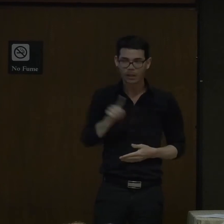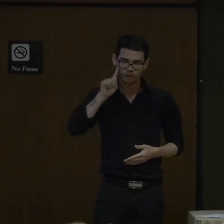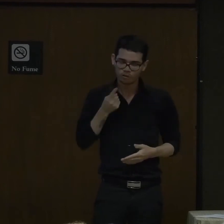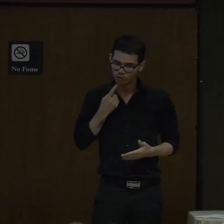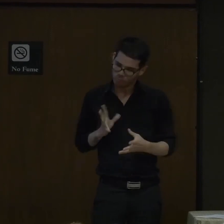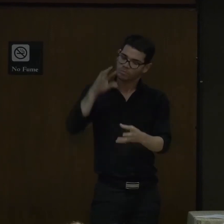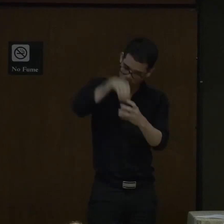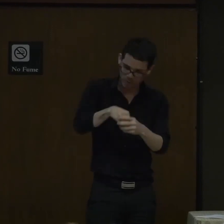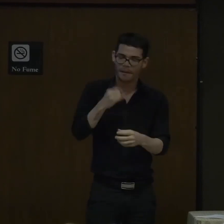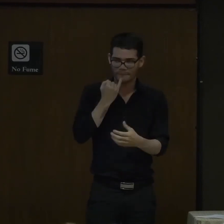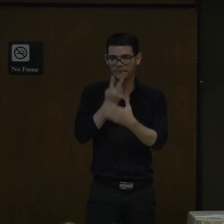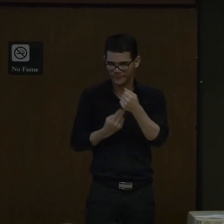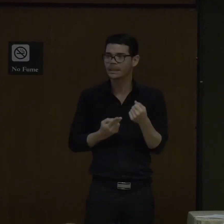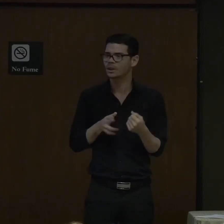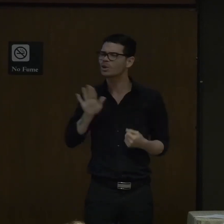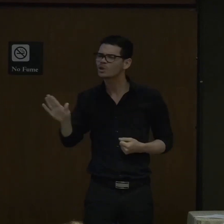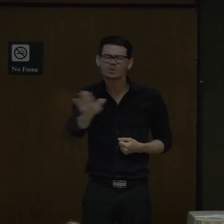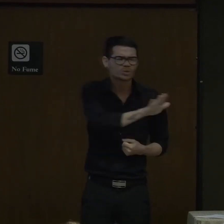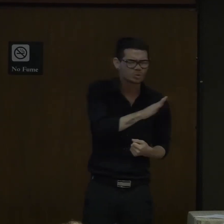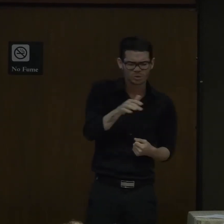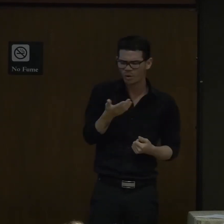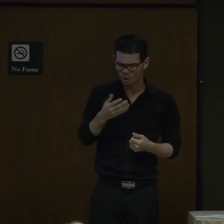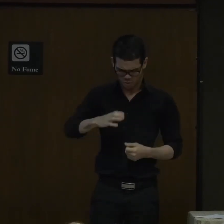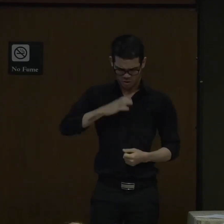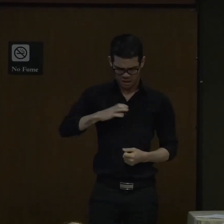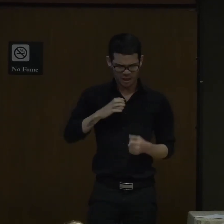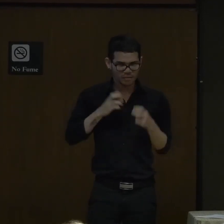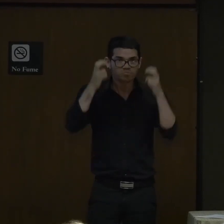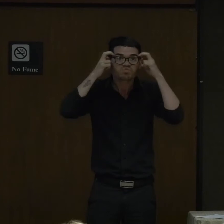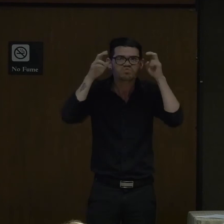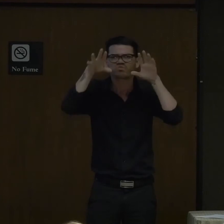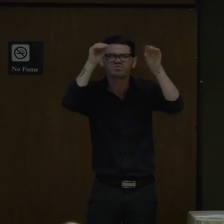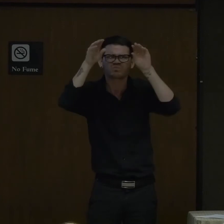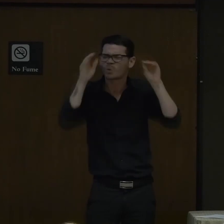Es decir, ¿qué características cognitivas tienen en común los bilingües?